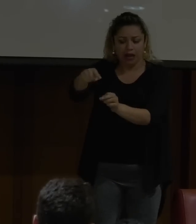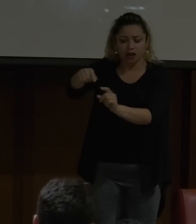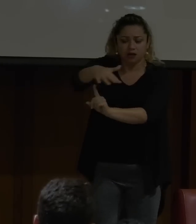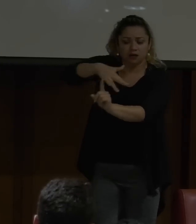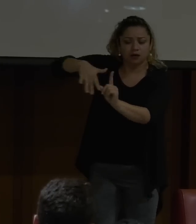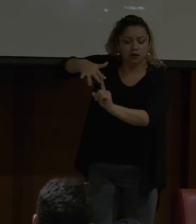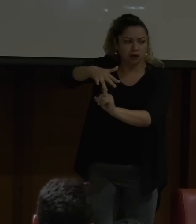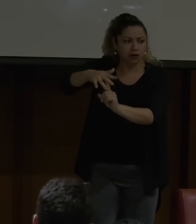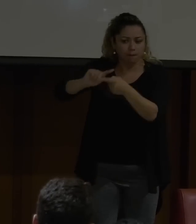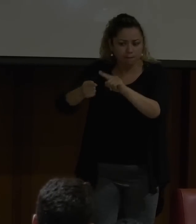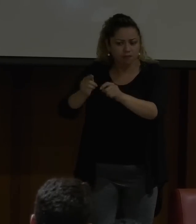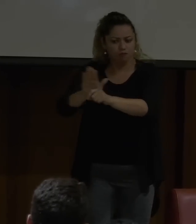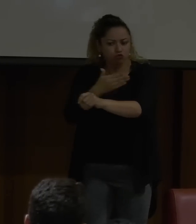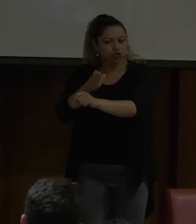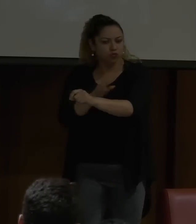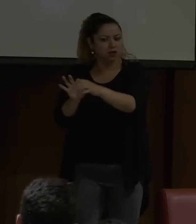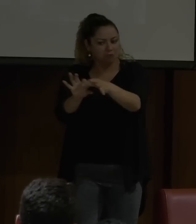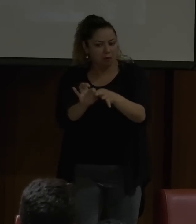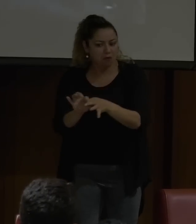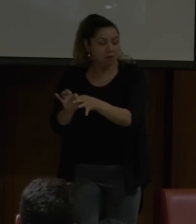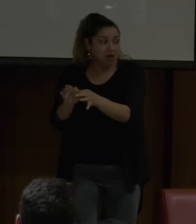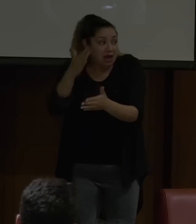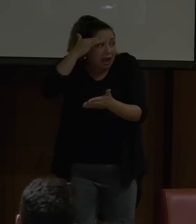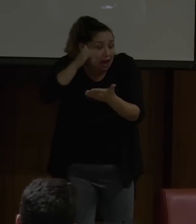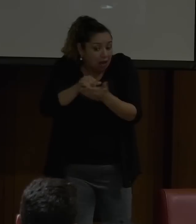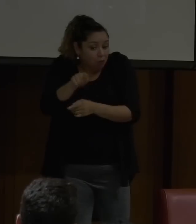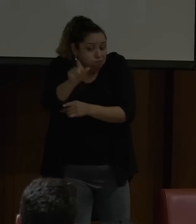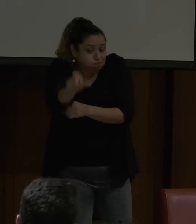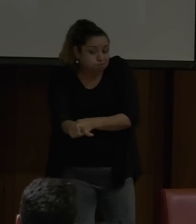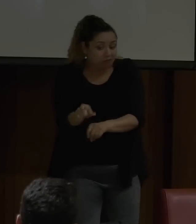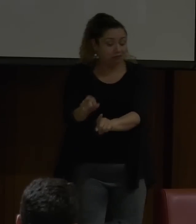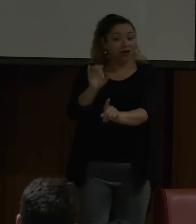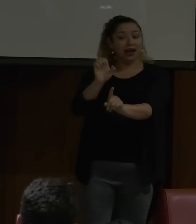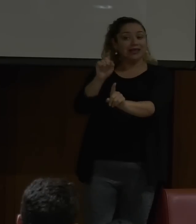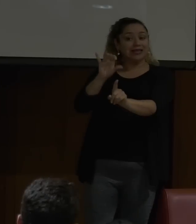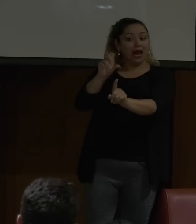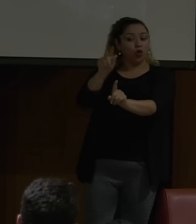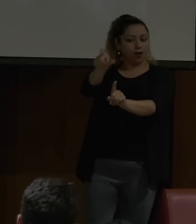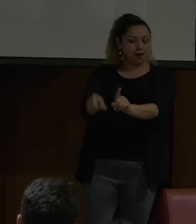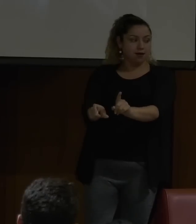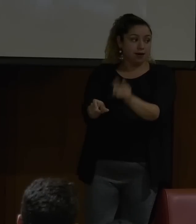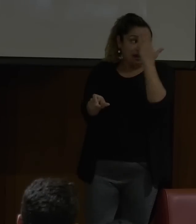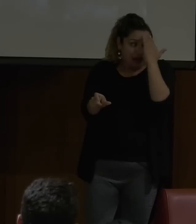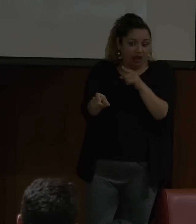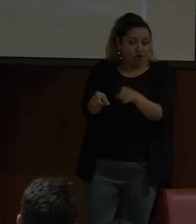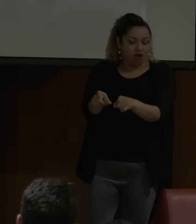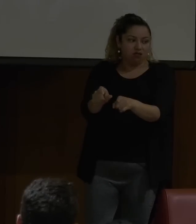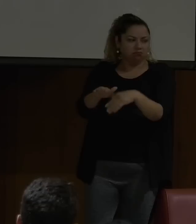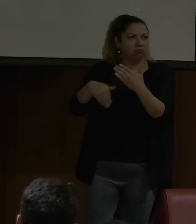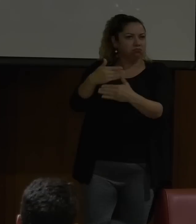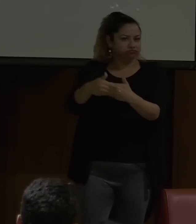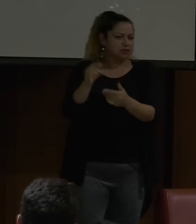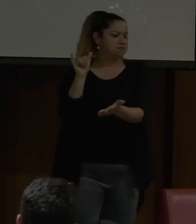muchos amigos músicos y de pronto ahí Escalona, mucho más tarde, lo reconoció